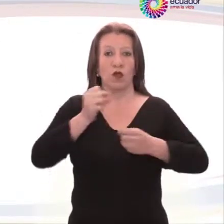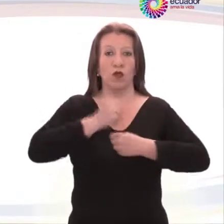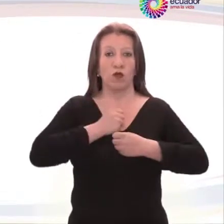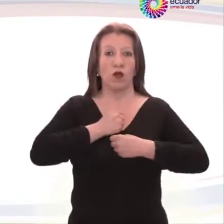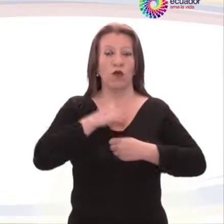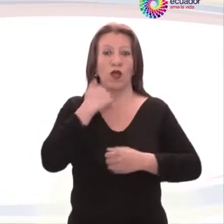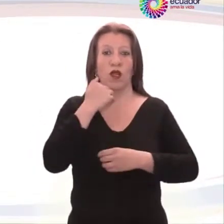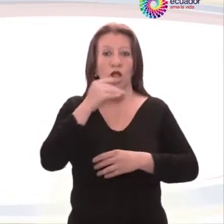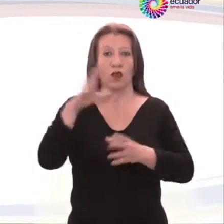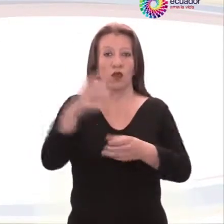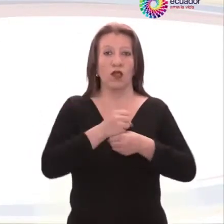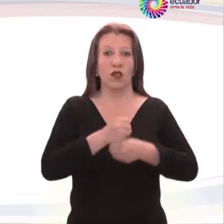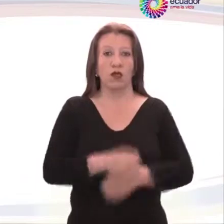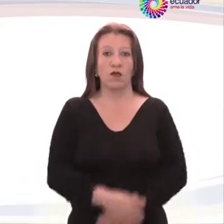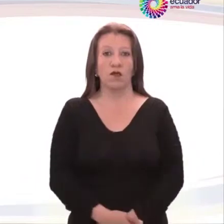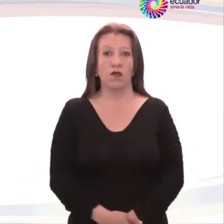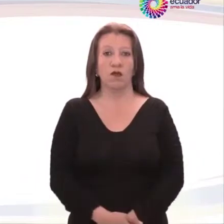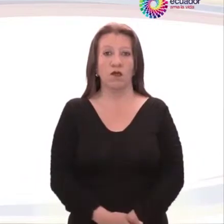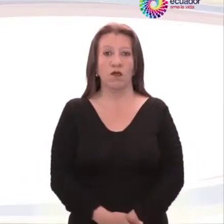arbitraria